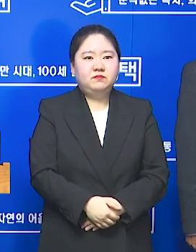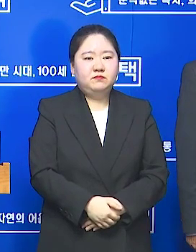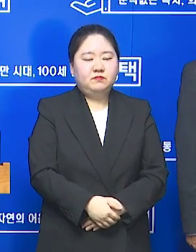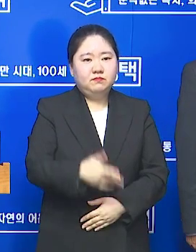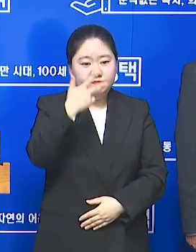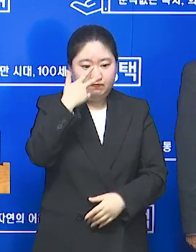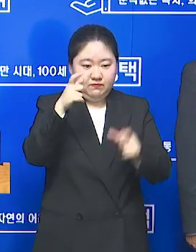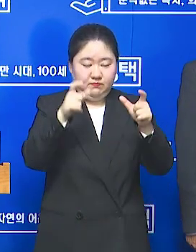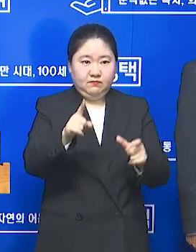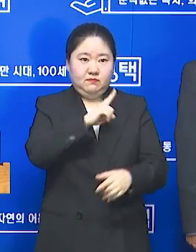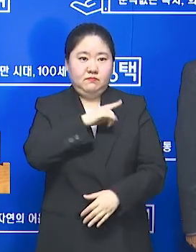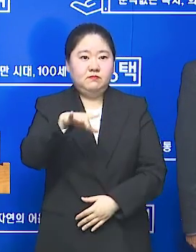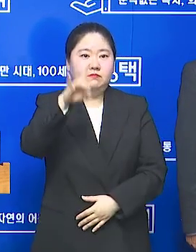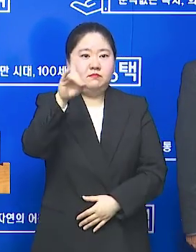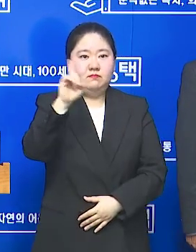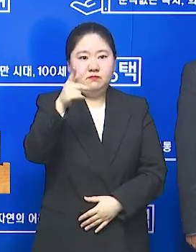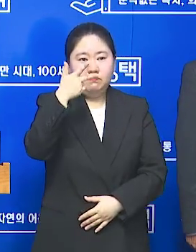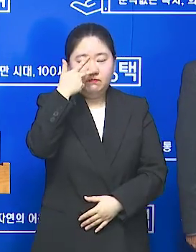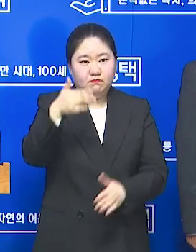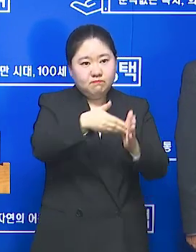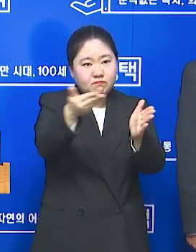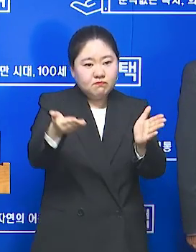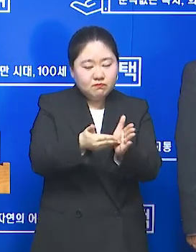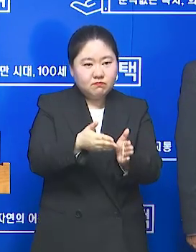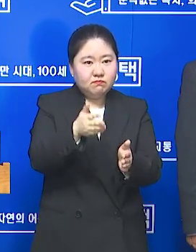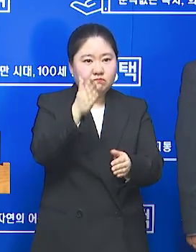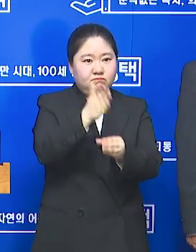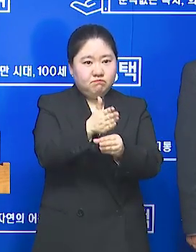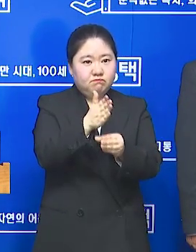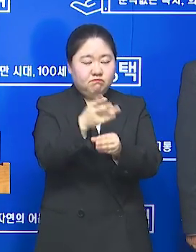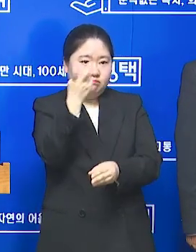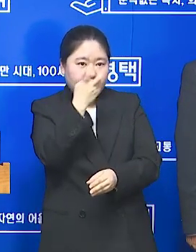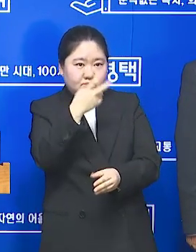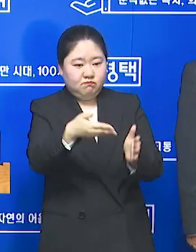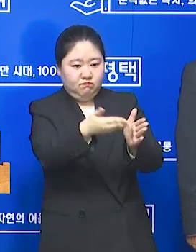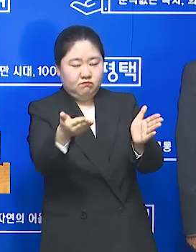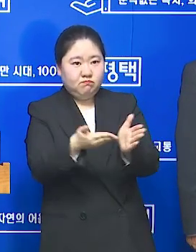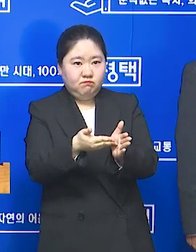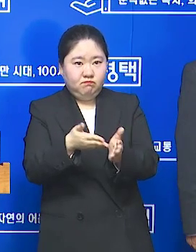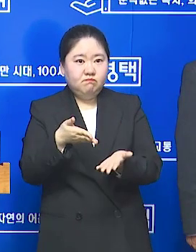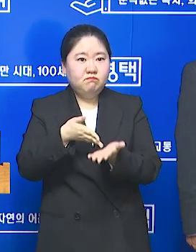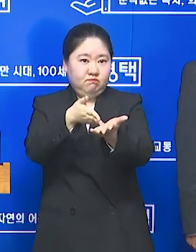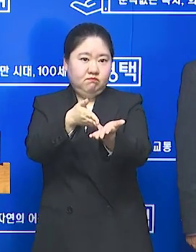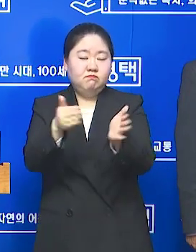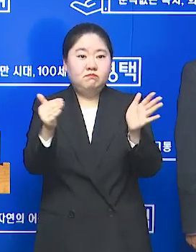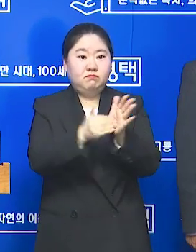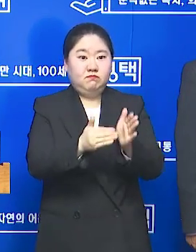시에서는 최우선적으로 평택호를 중점관리 저수지로 지정해 줄 것을 요구했습니다.